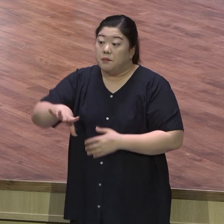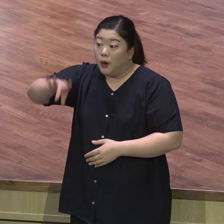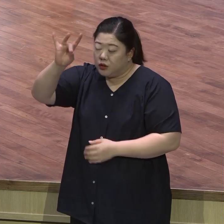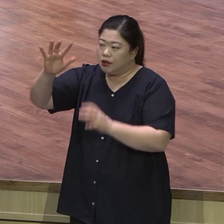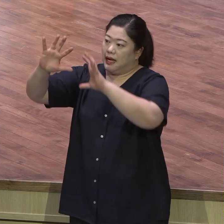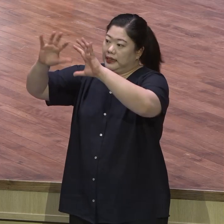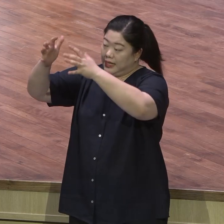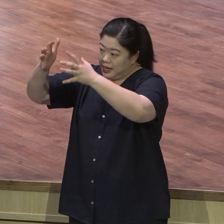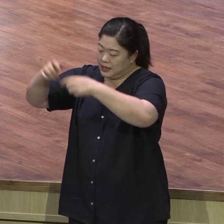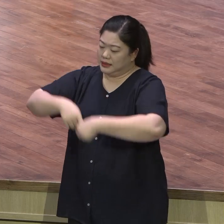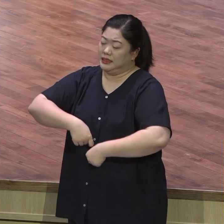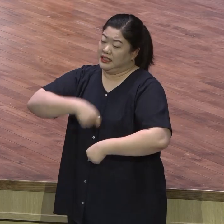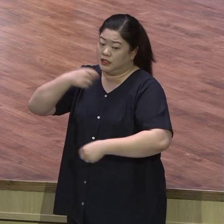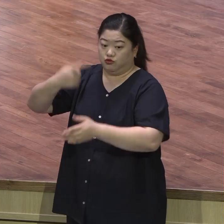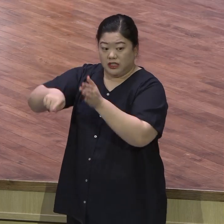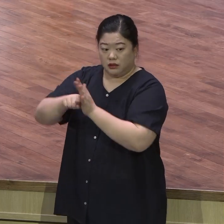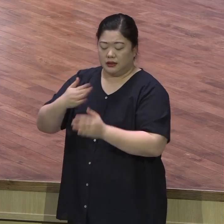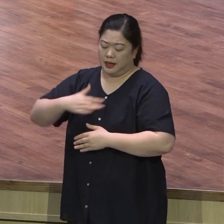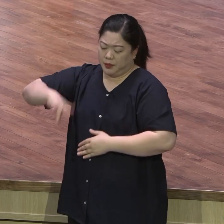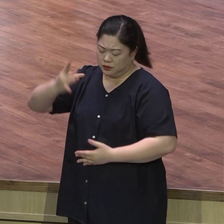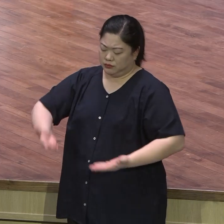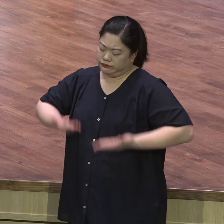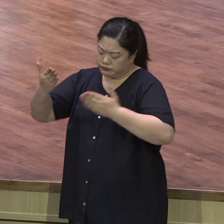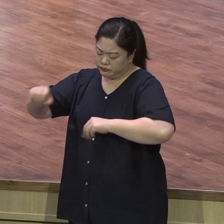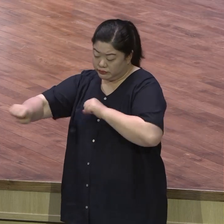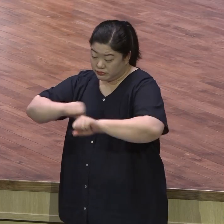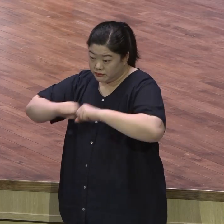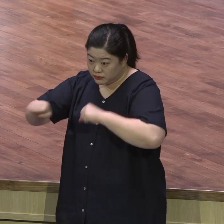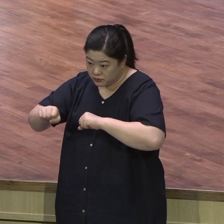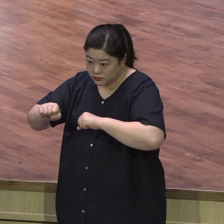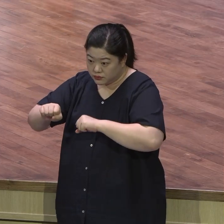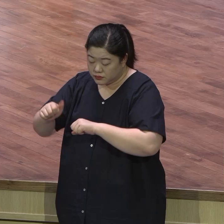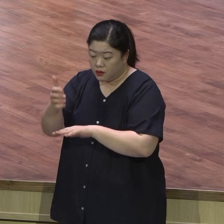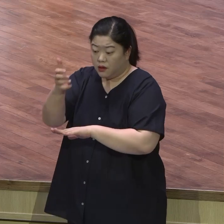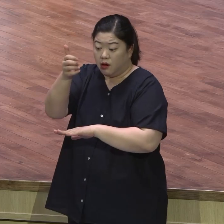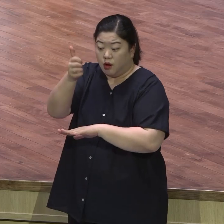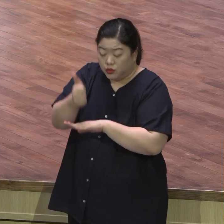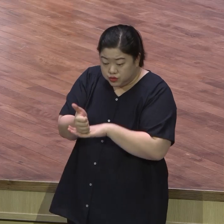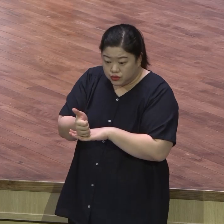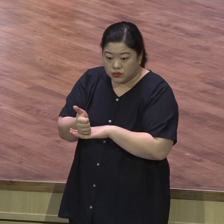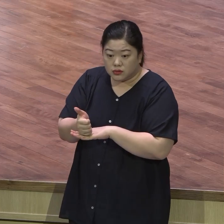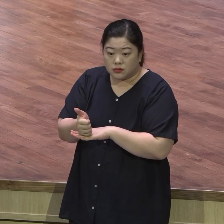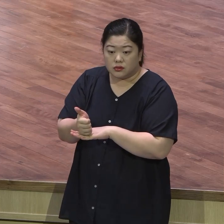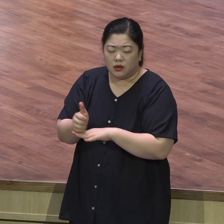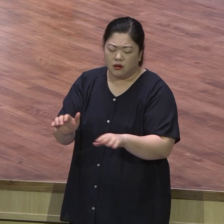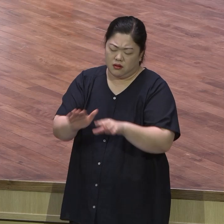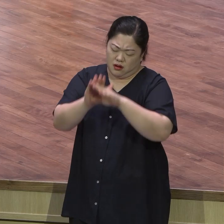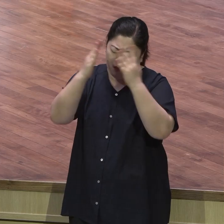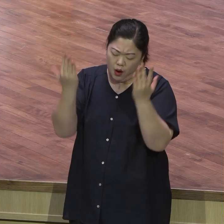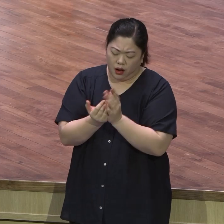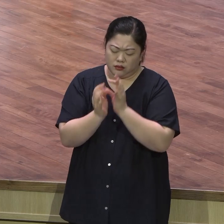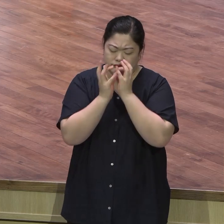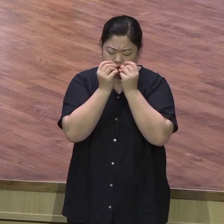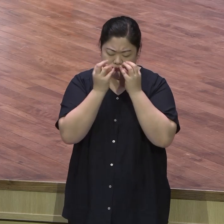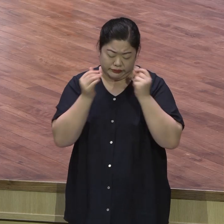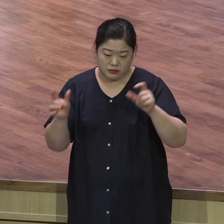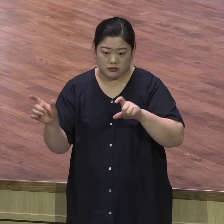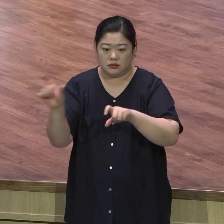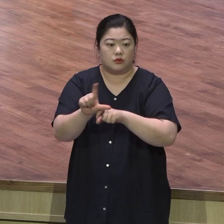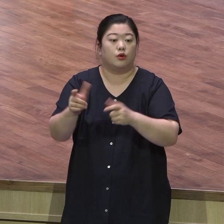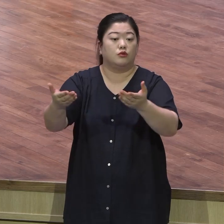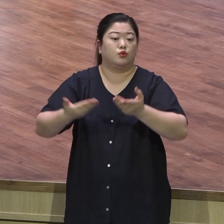그의 의의를 위해서 헌신하면 어떻게 된다는 말이냐 그리하면 이 모든 것을 내게